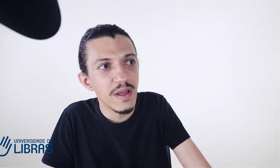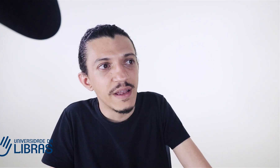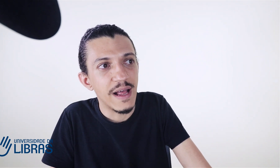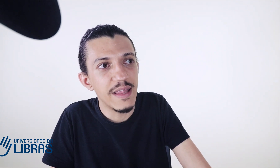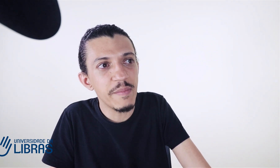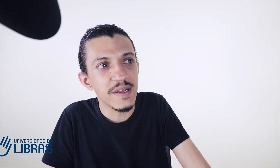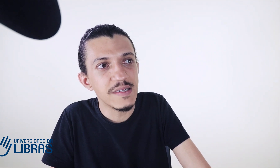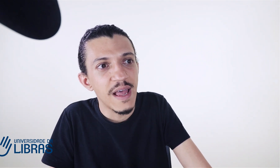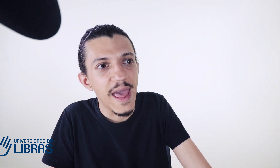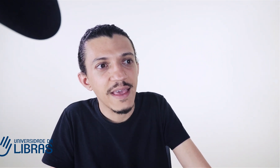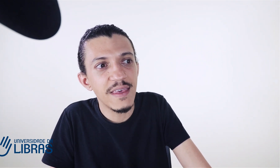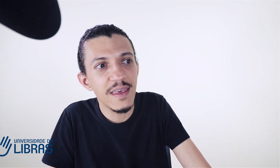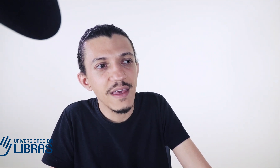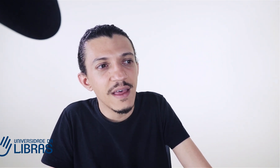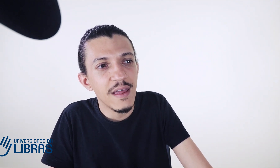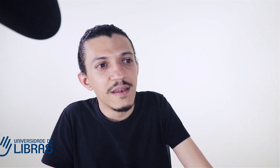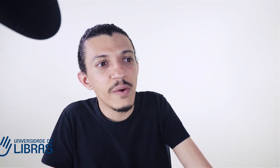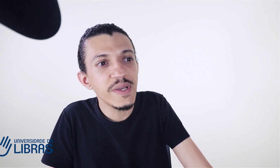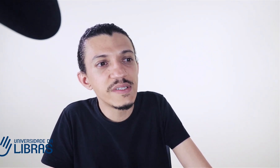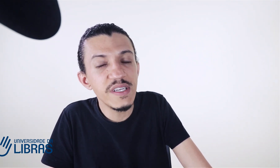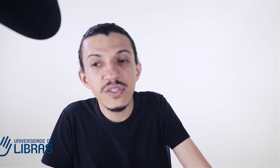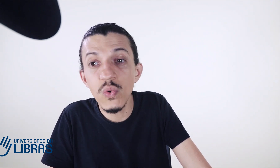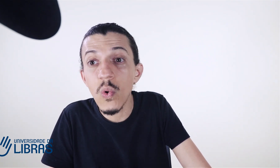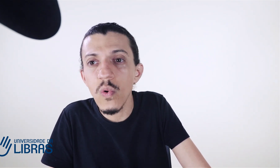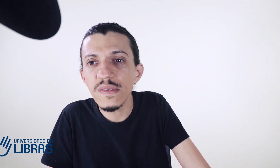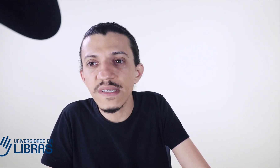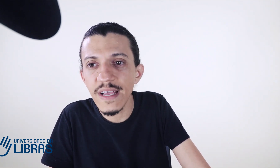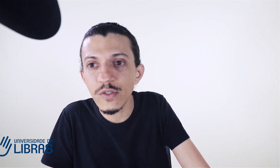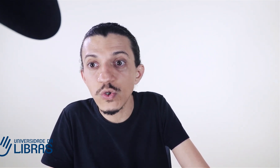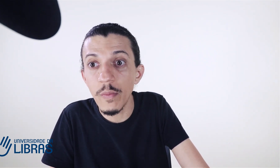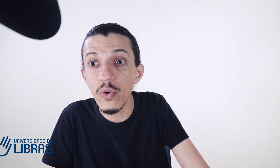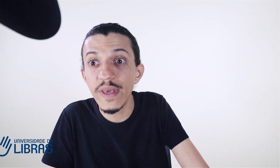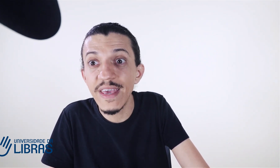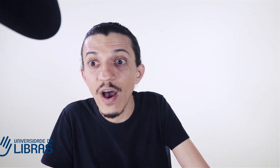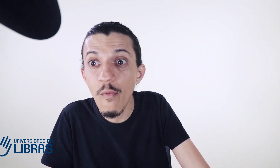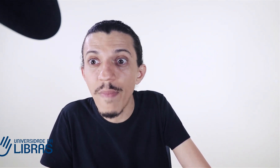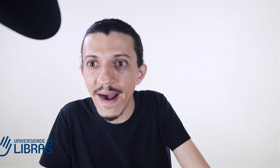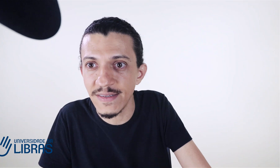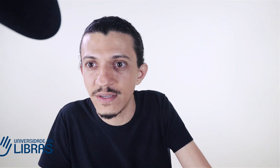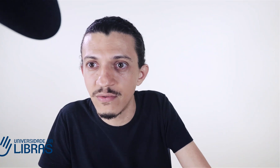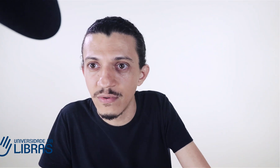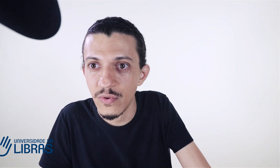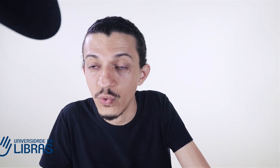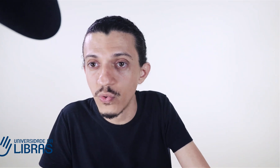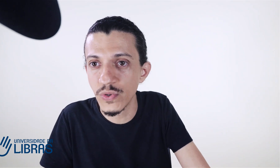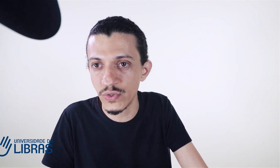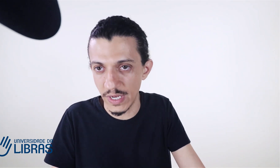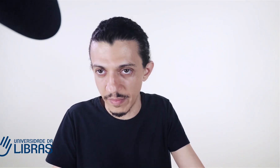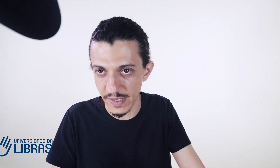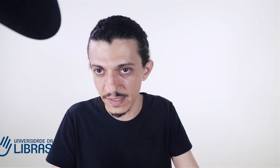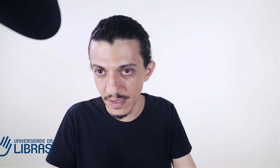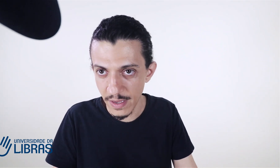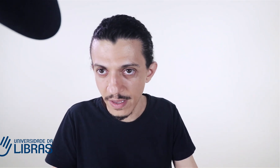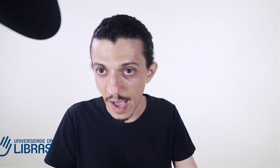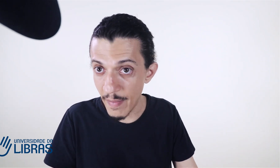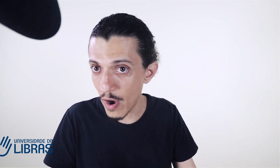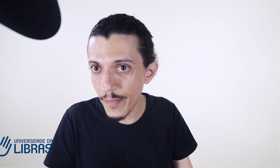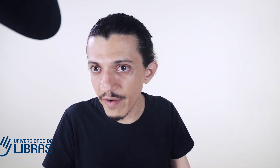na Libras é que não existe um consenso sobre o que é o básico num curso de Libras. A maior prova